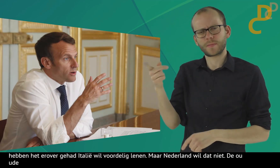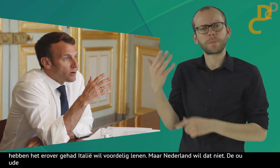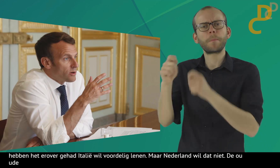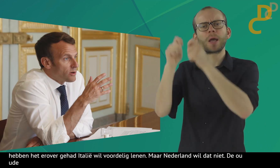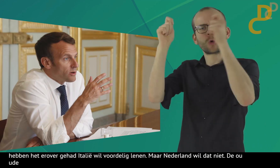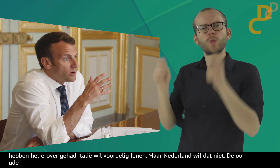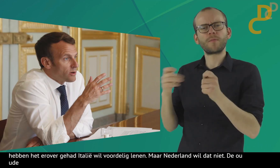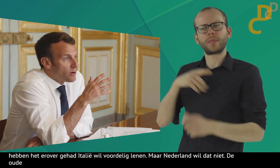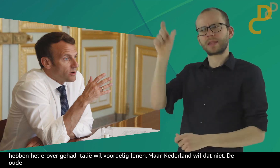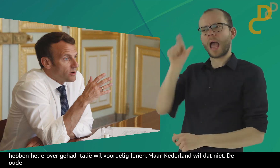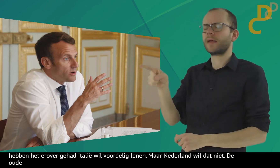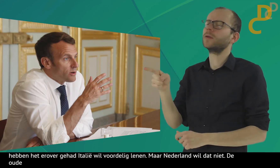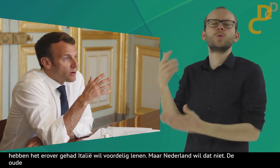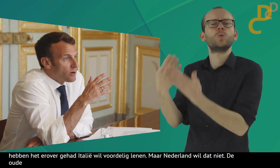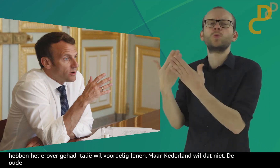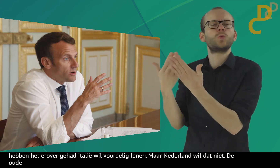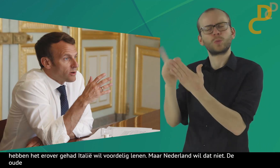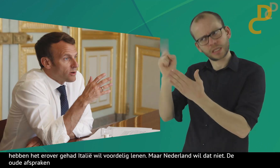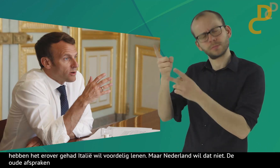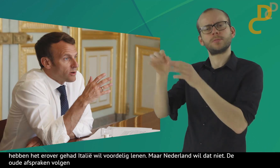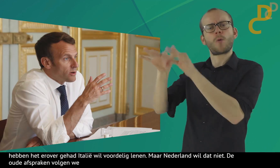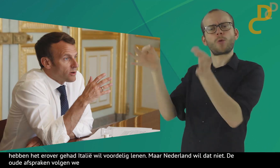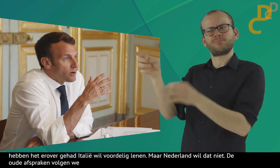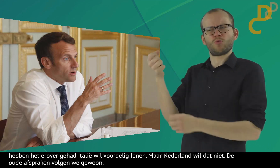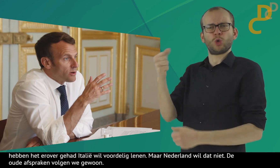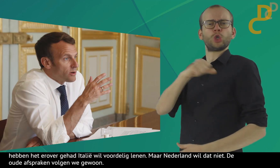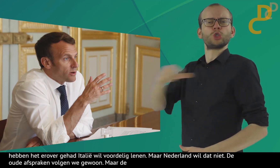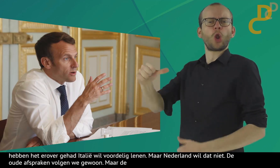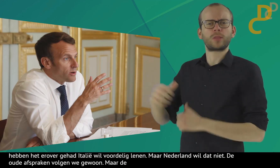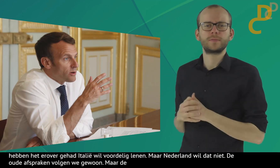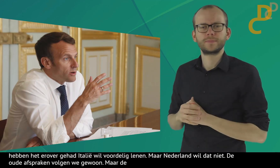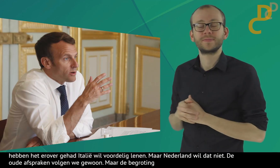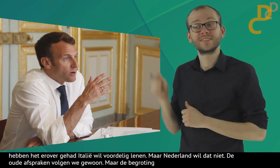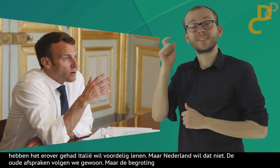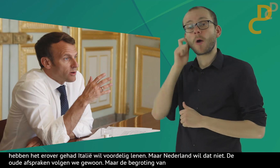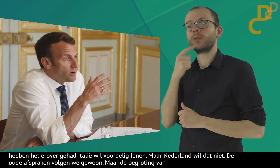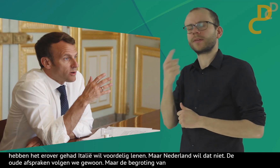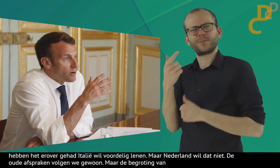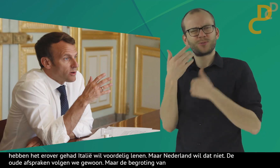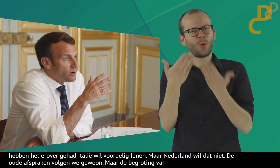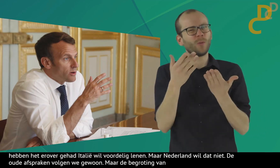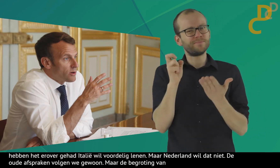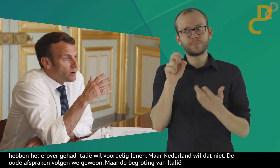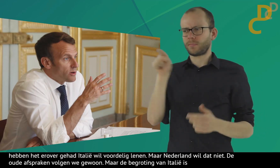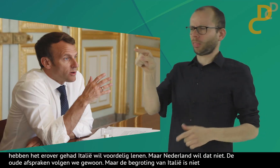Maar Italië, de begroting van Italië, is niet goed. Dat moet eerst opgelost worden voordat ze deze lening kunnen